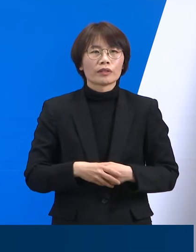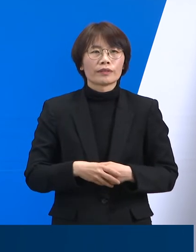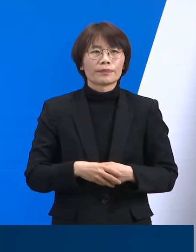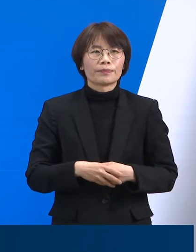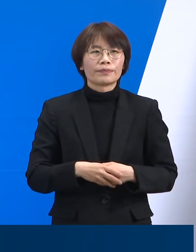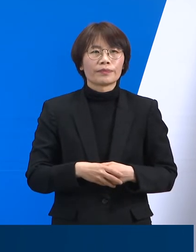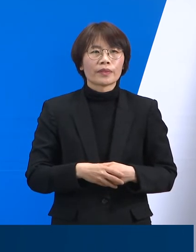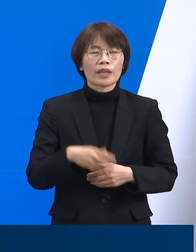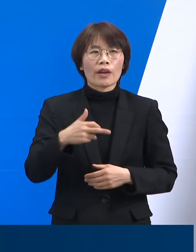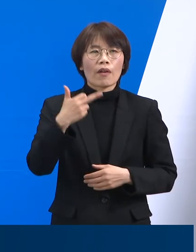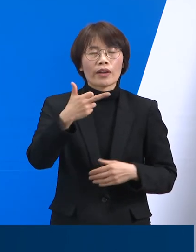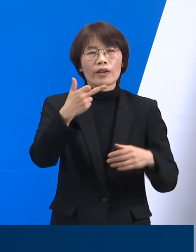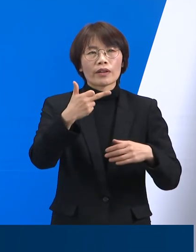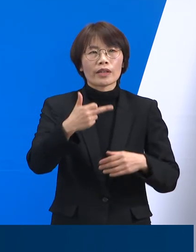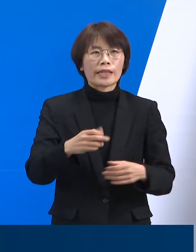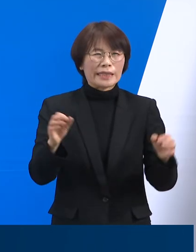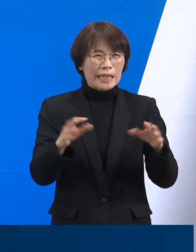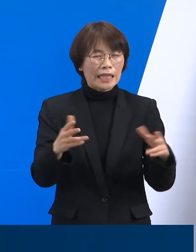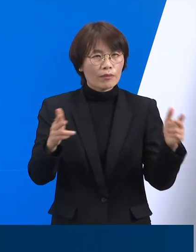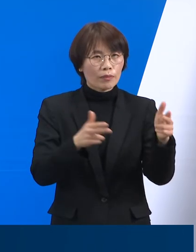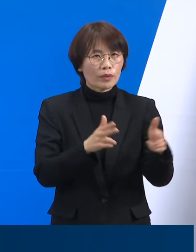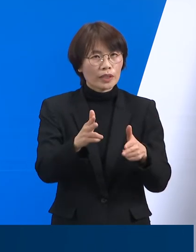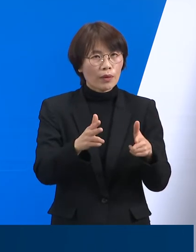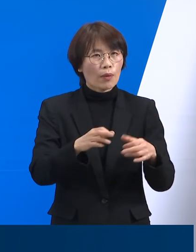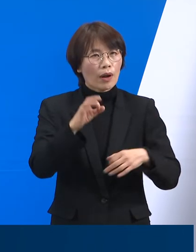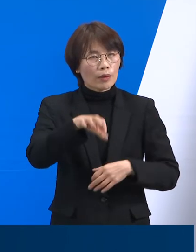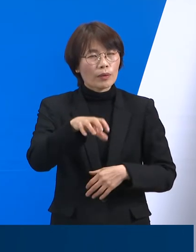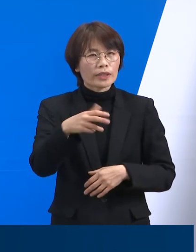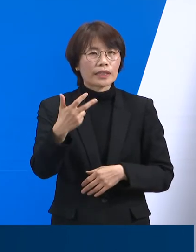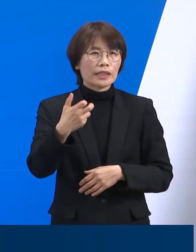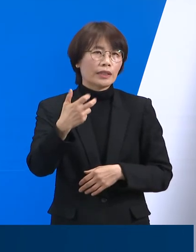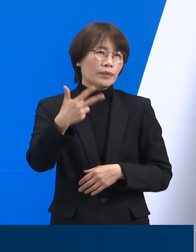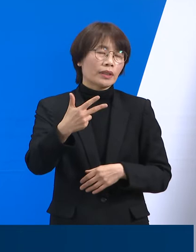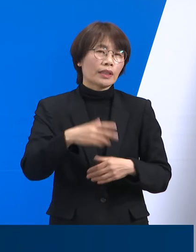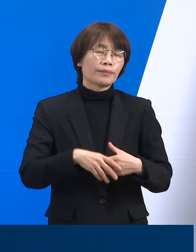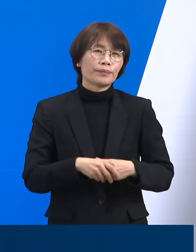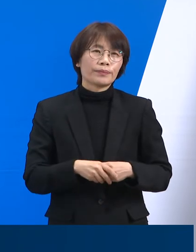17개소 운영 중입니다. 현재 치료 중인 환자는